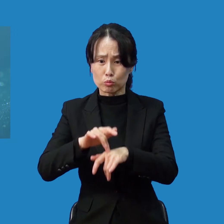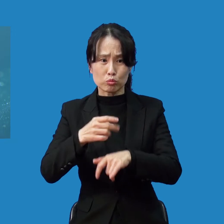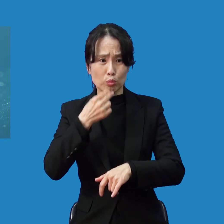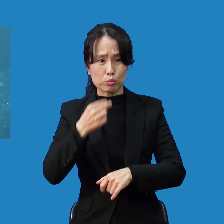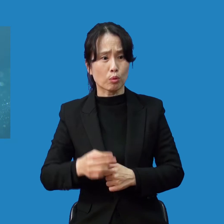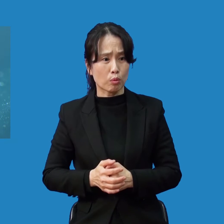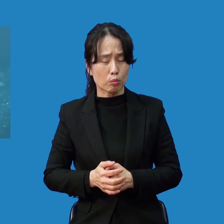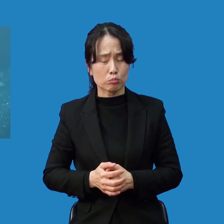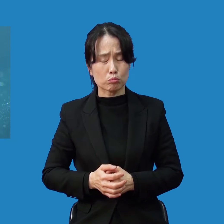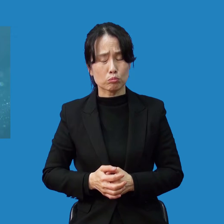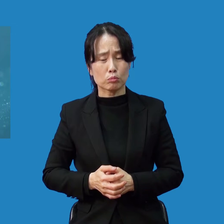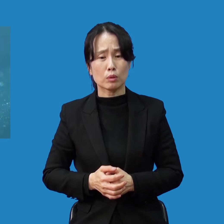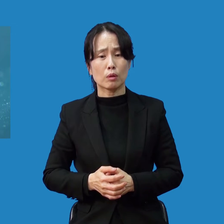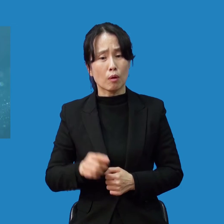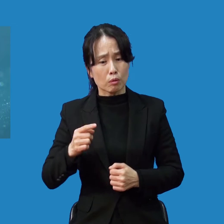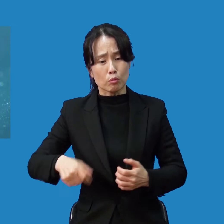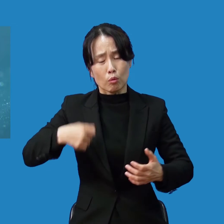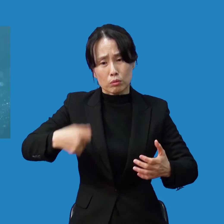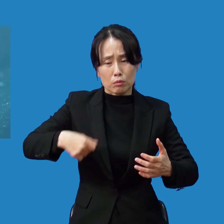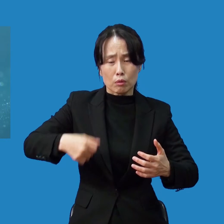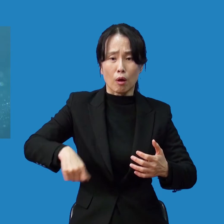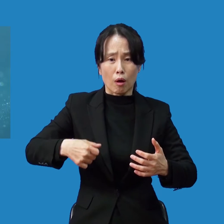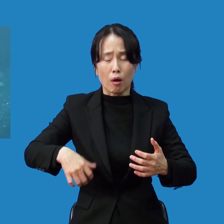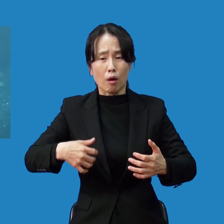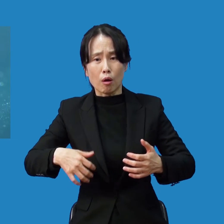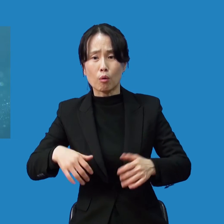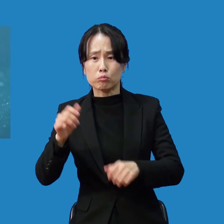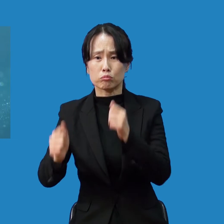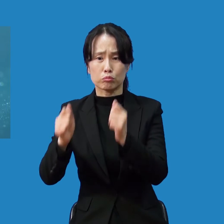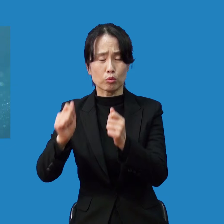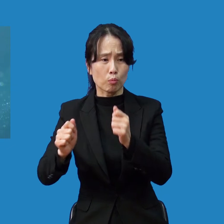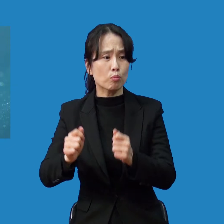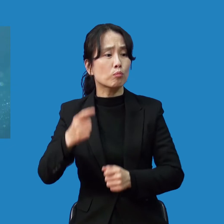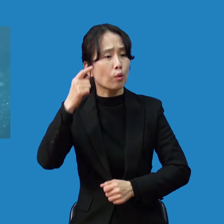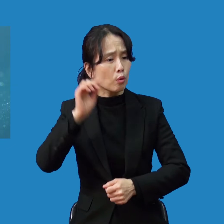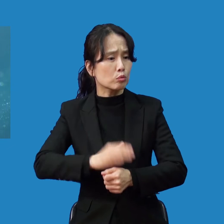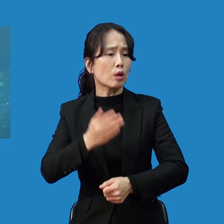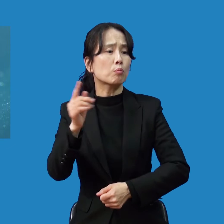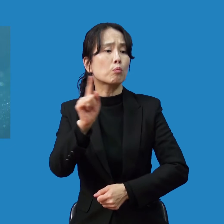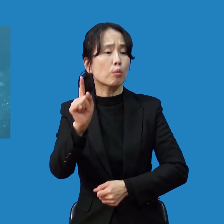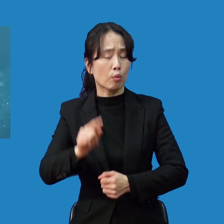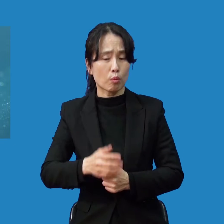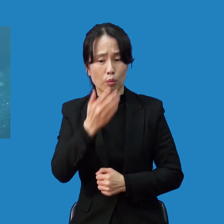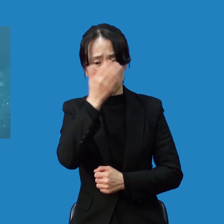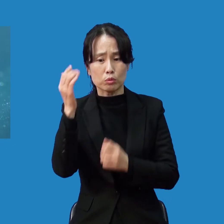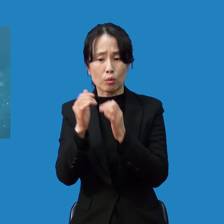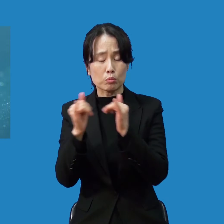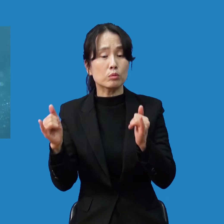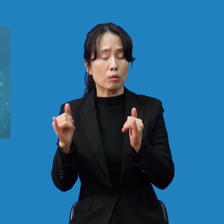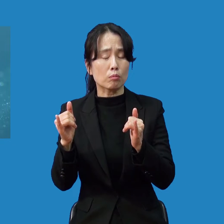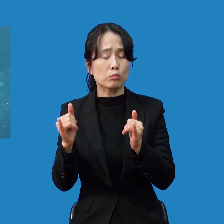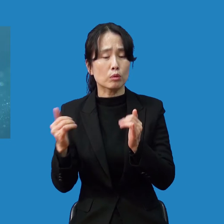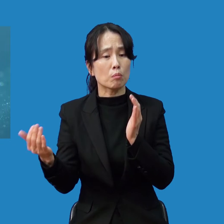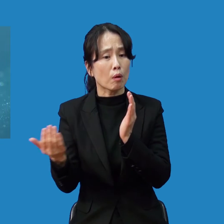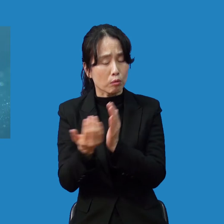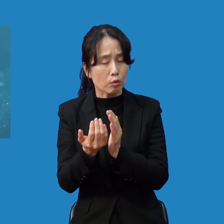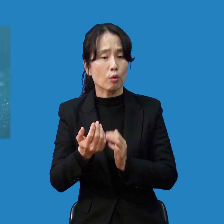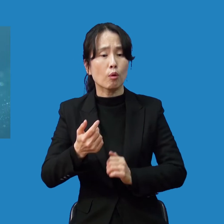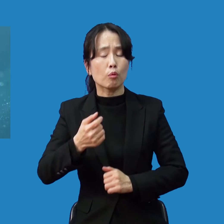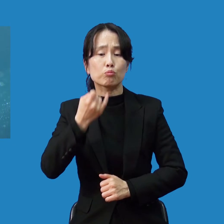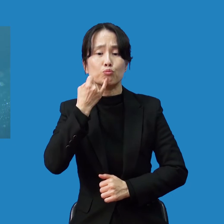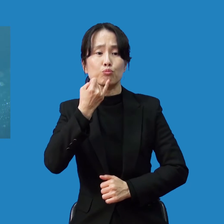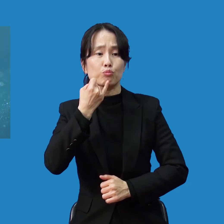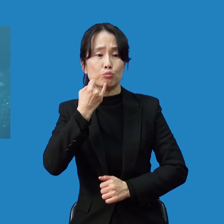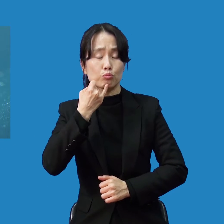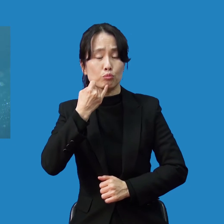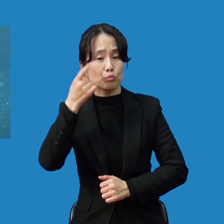그걸 하면서 찬송하는 게 왜 잘못이라고 하느냐, 그렇게 해야 오히려 젊은이들 취향에 맞는 예배가 된다라고 생각하는